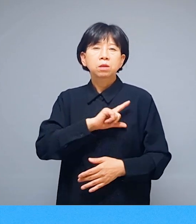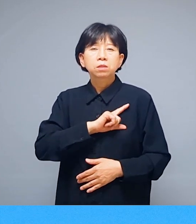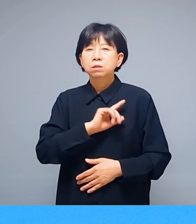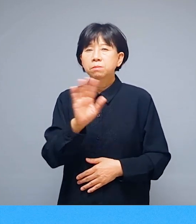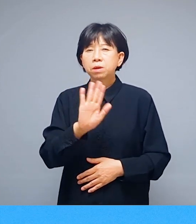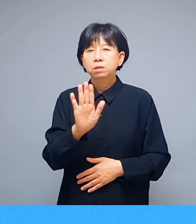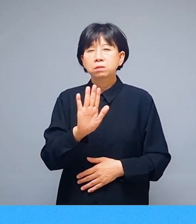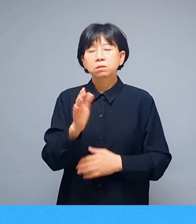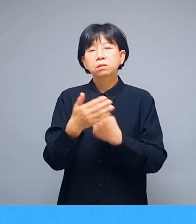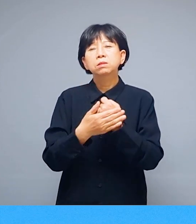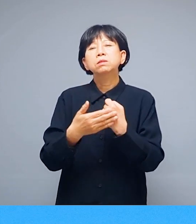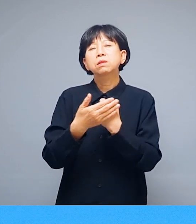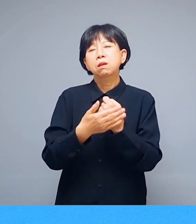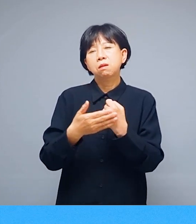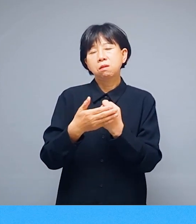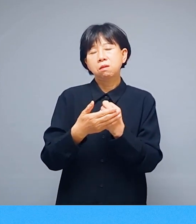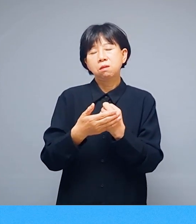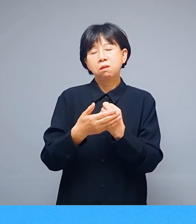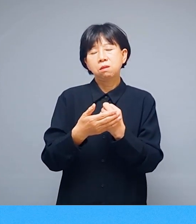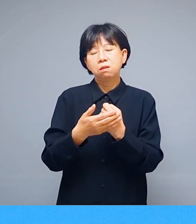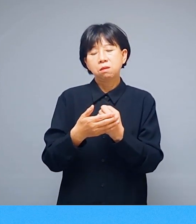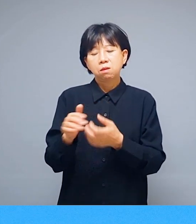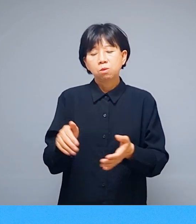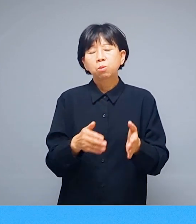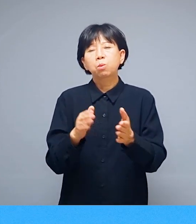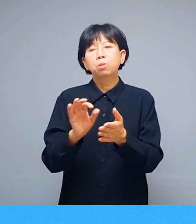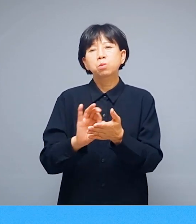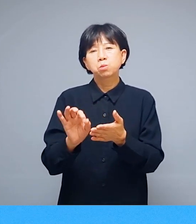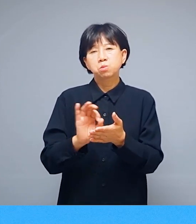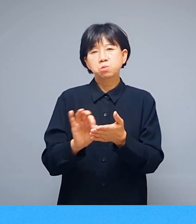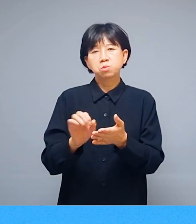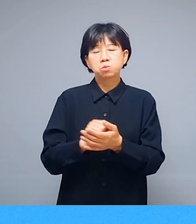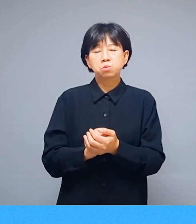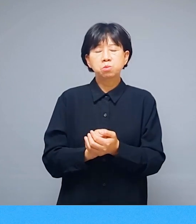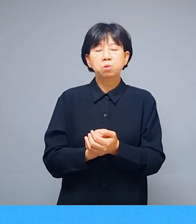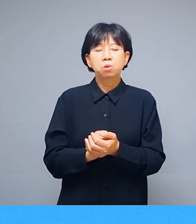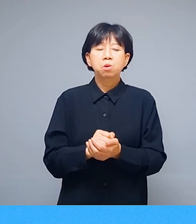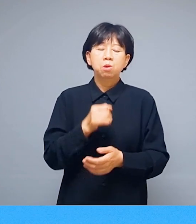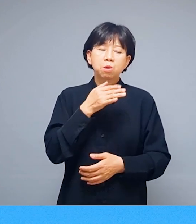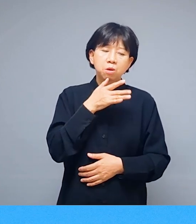장로님, 권사님, 집사님, 교회에서 섬기는 우리 목자님,